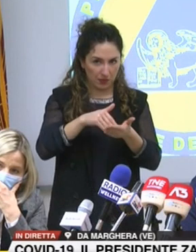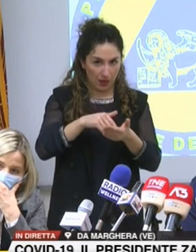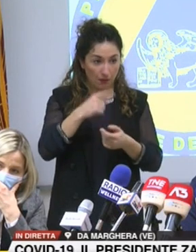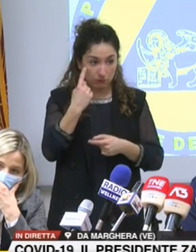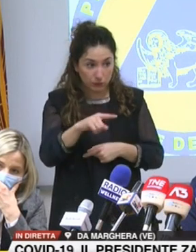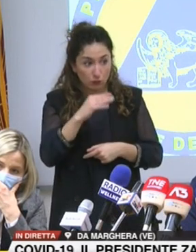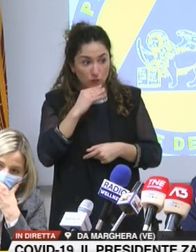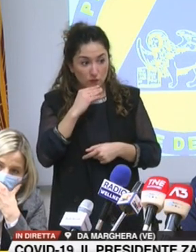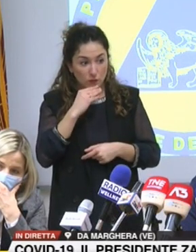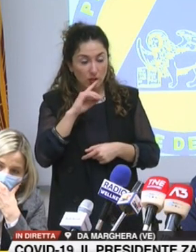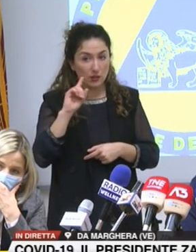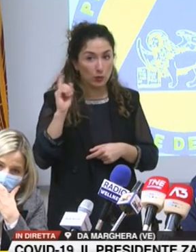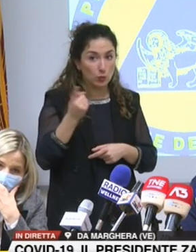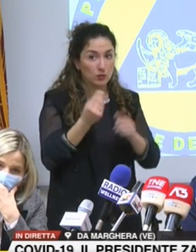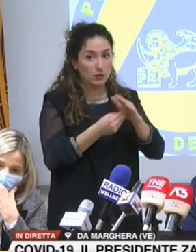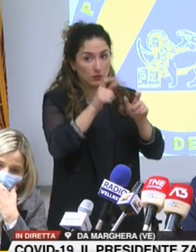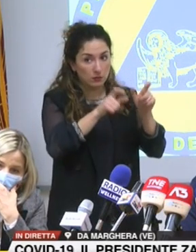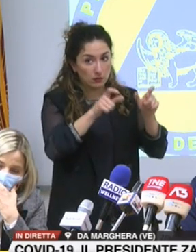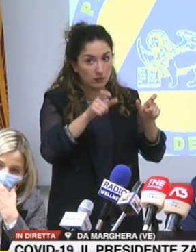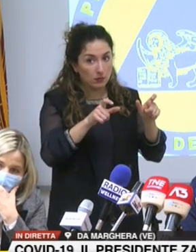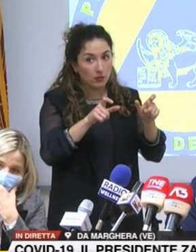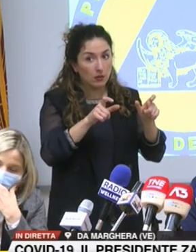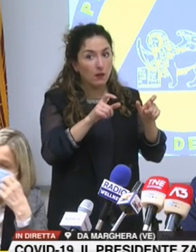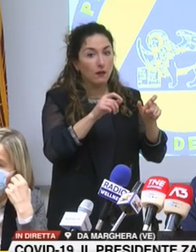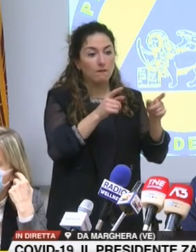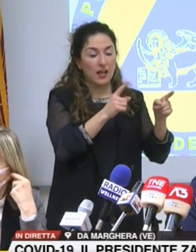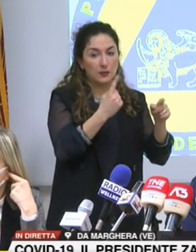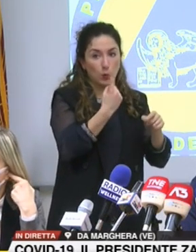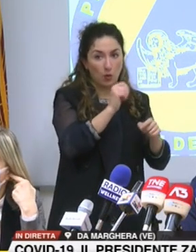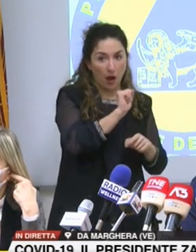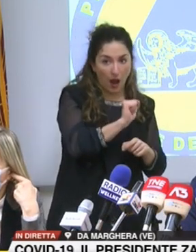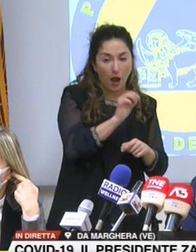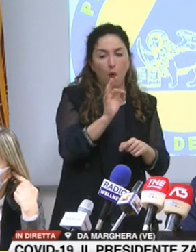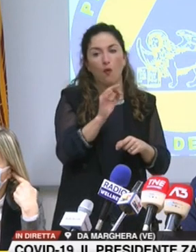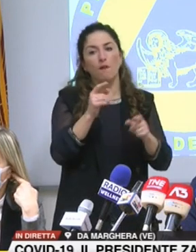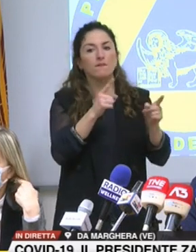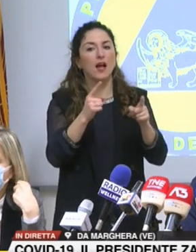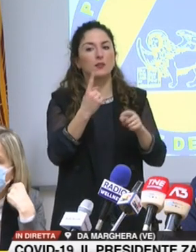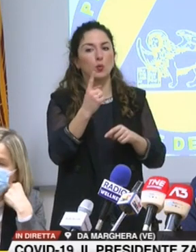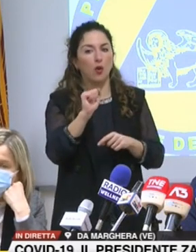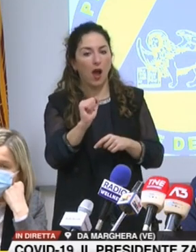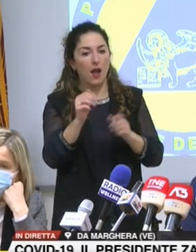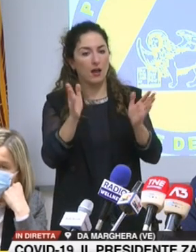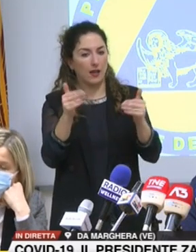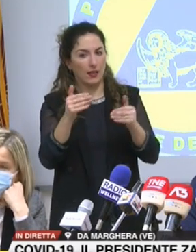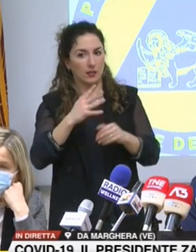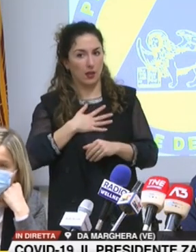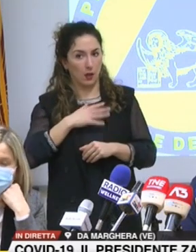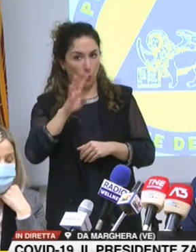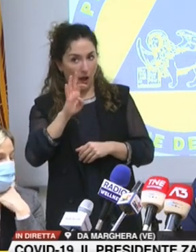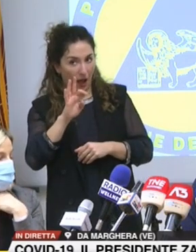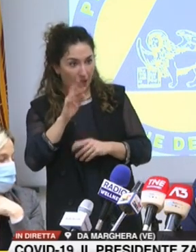bastano solo per il personale fase 1A oppure fase 1A classe 40 e qualcos'altro?